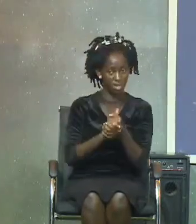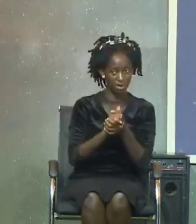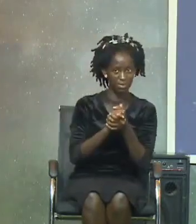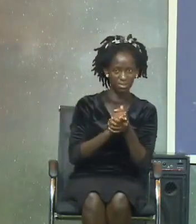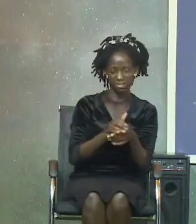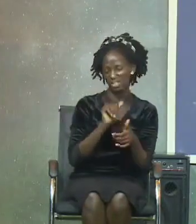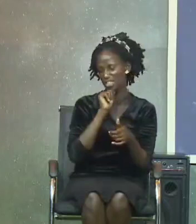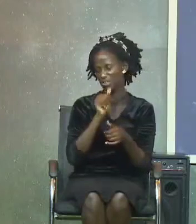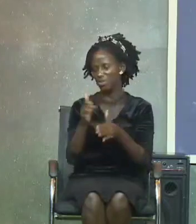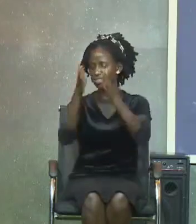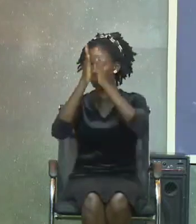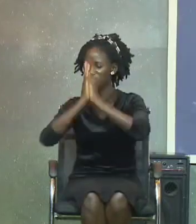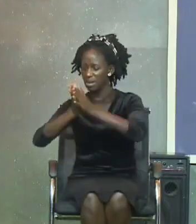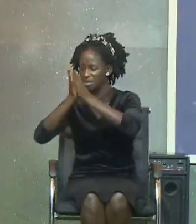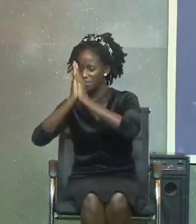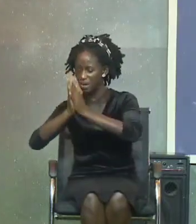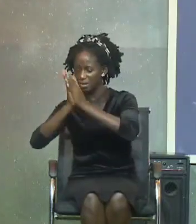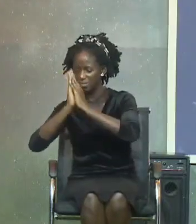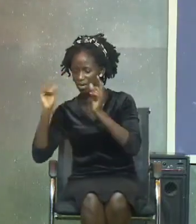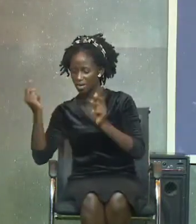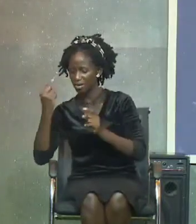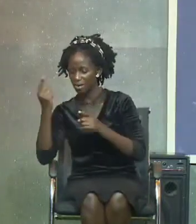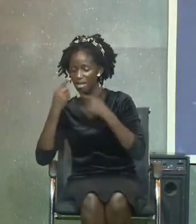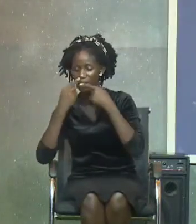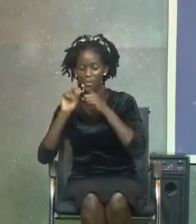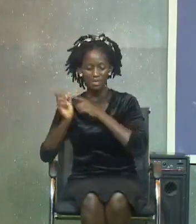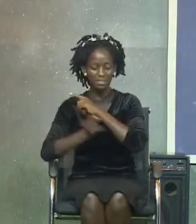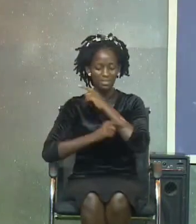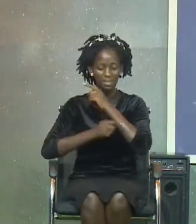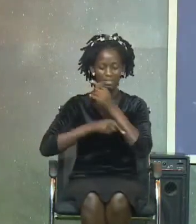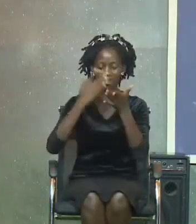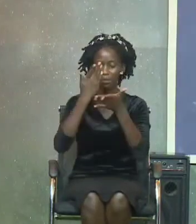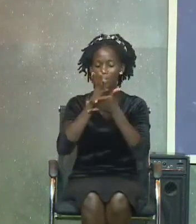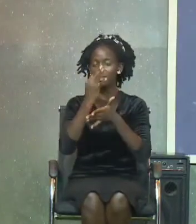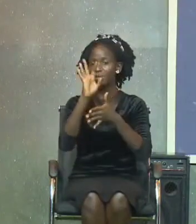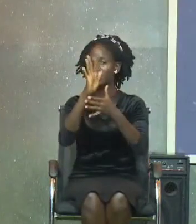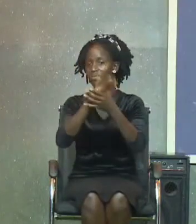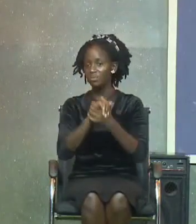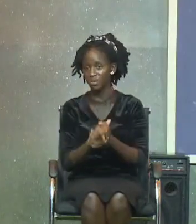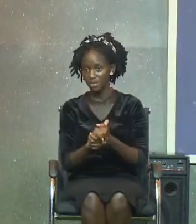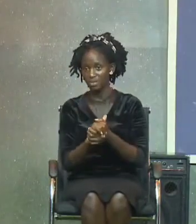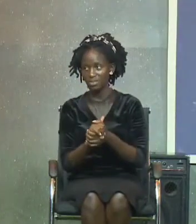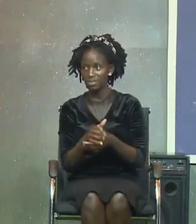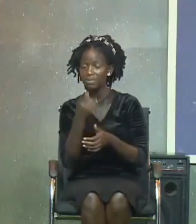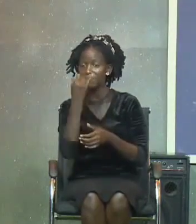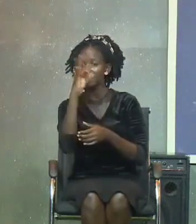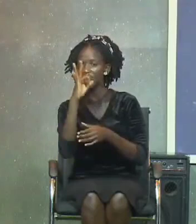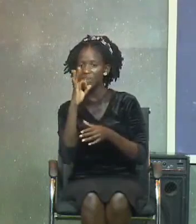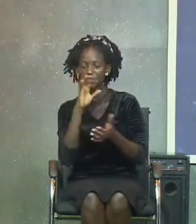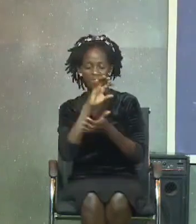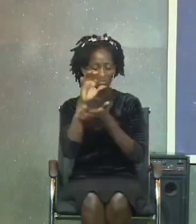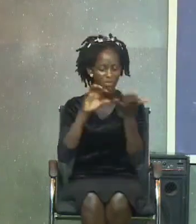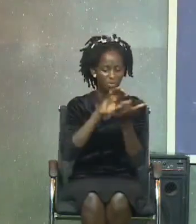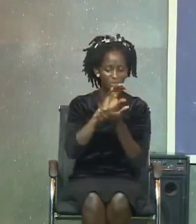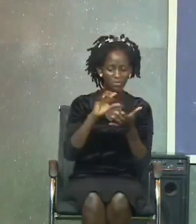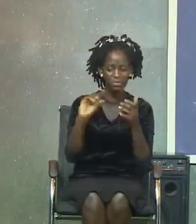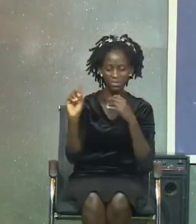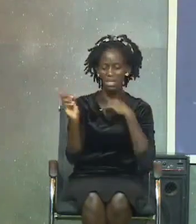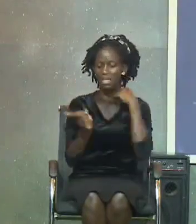bantu basaba busabi, naye ebyo bimu ku kitundutundu. Kale era webibeera nga bikyankalanye era obufumbo buba n'obulema